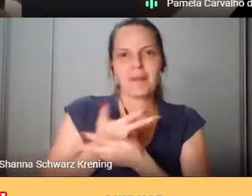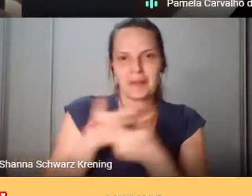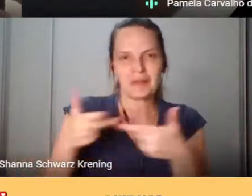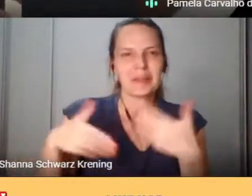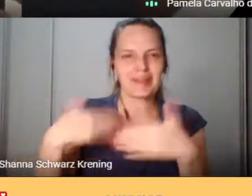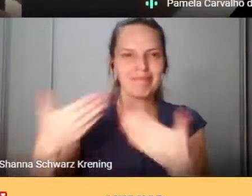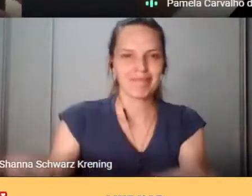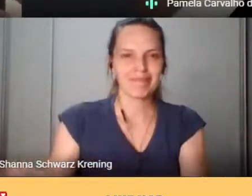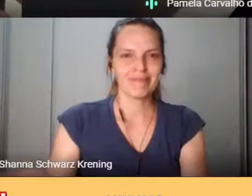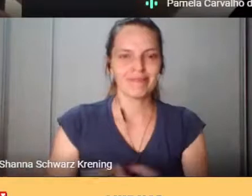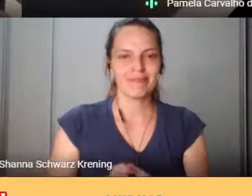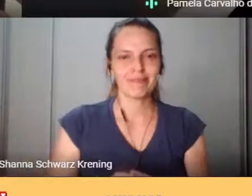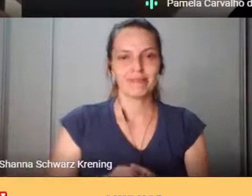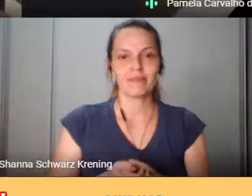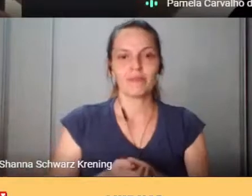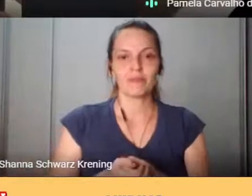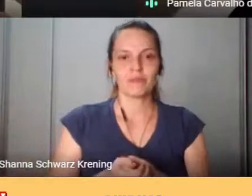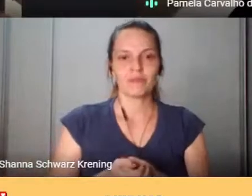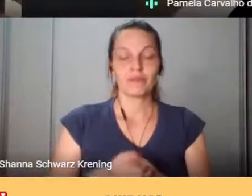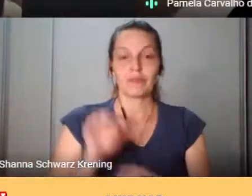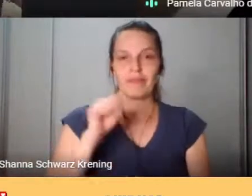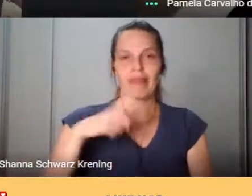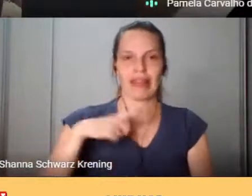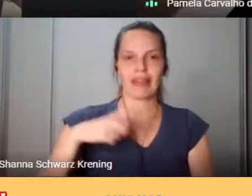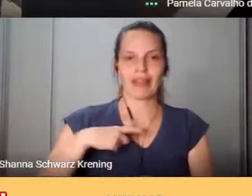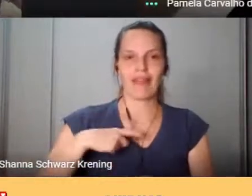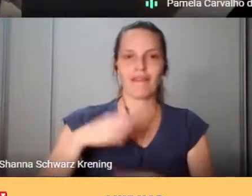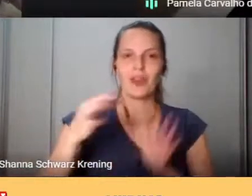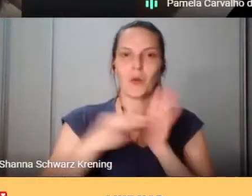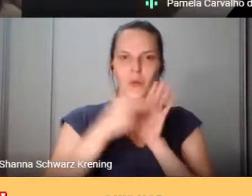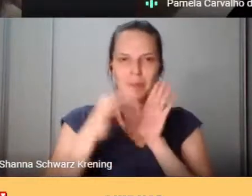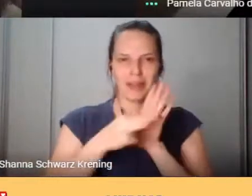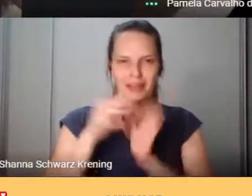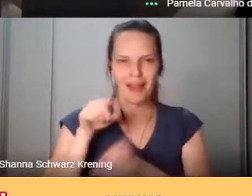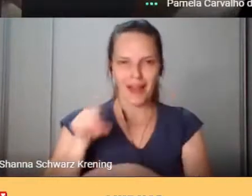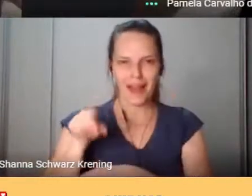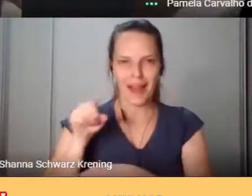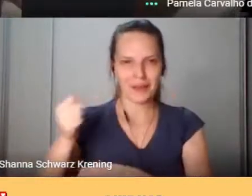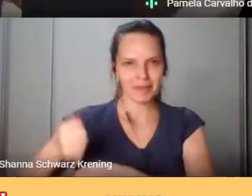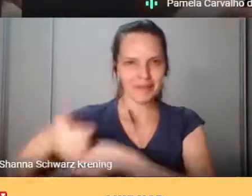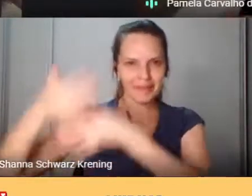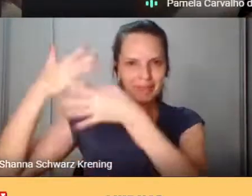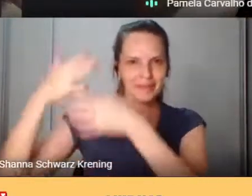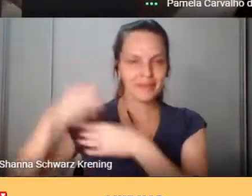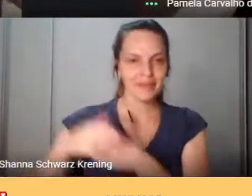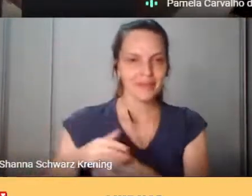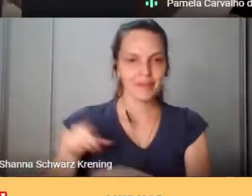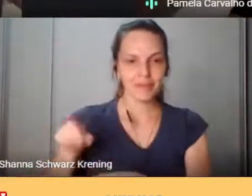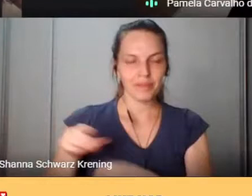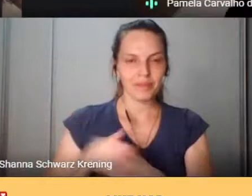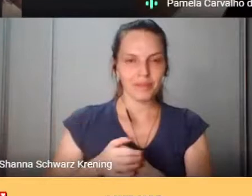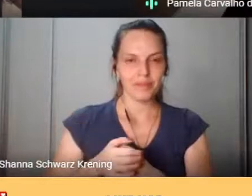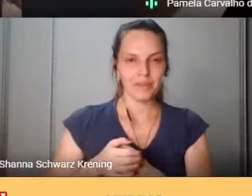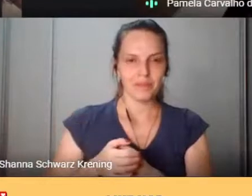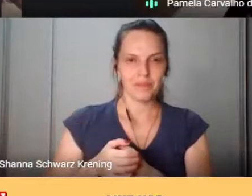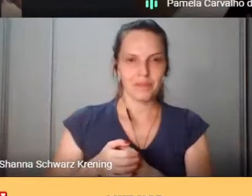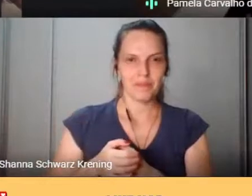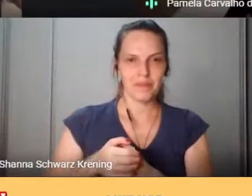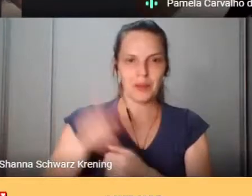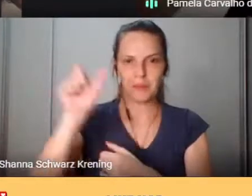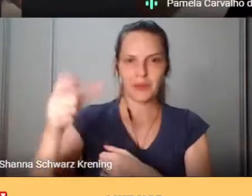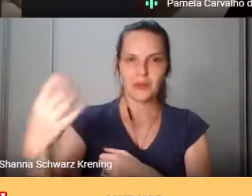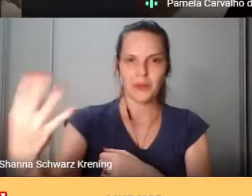recebeu um comentário ali no canal. Que legal. Uma participante falou que às vezes